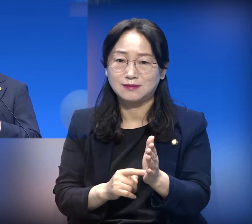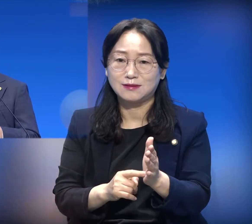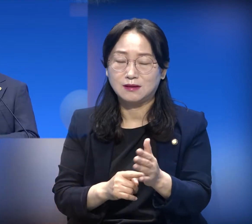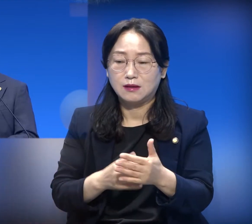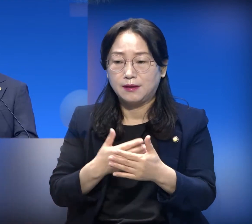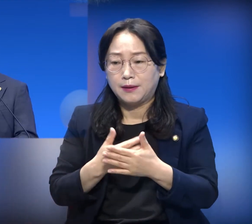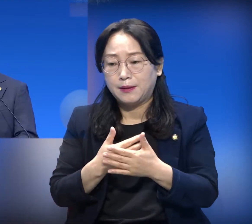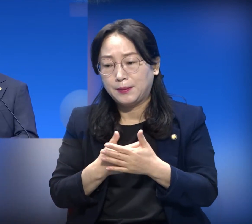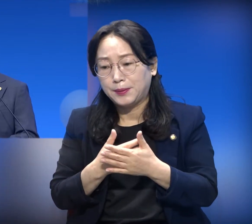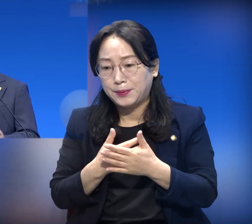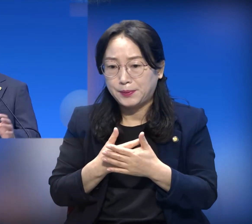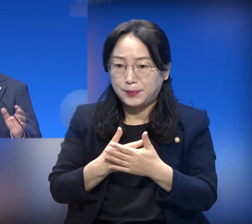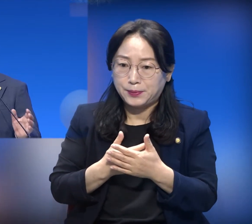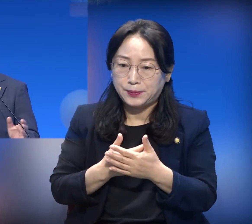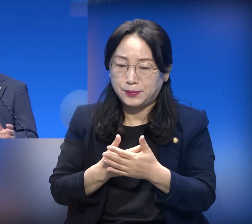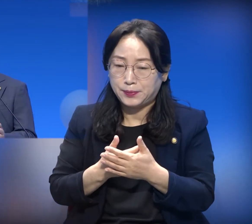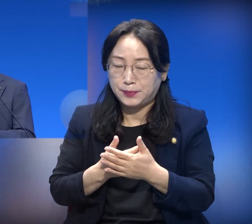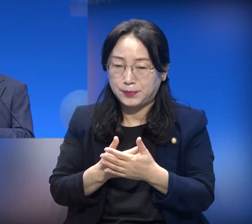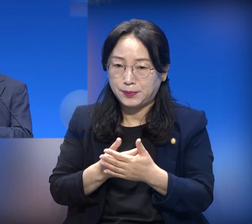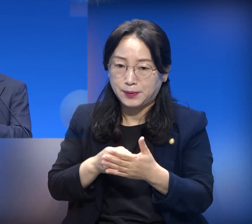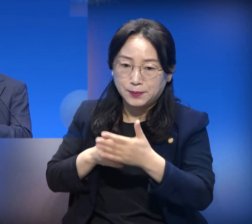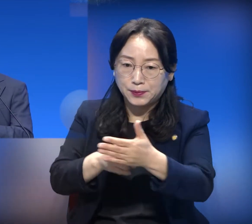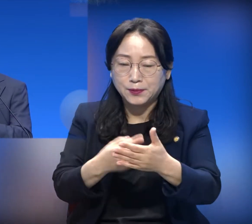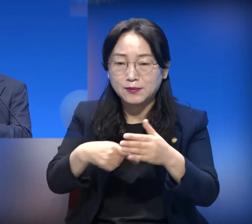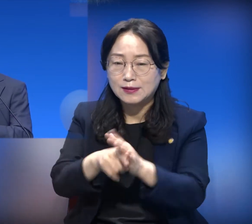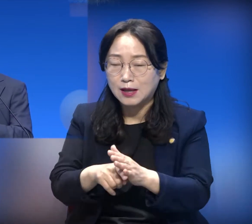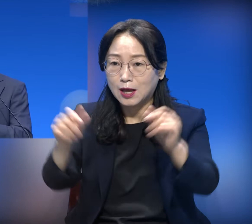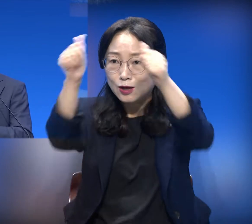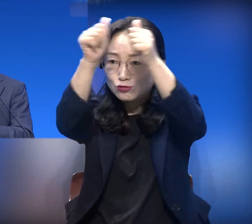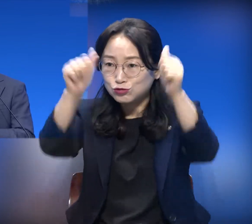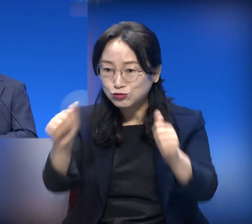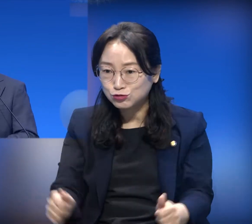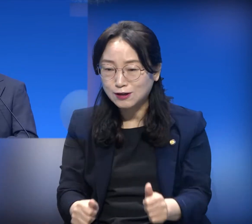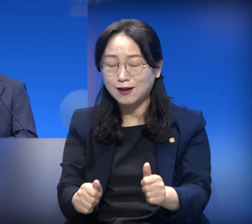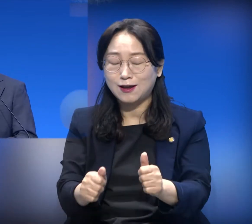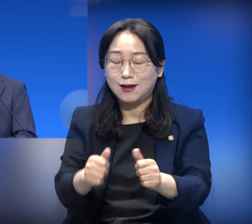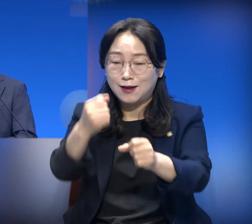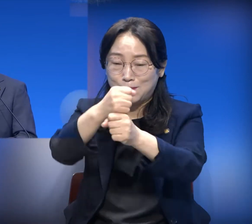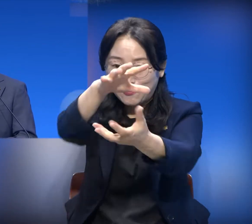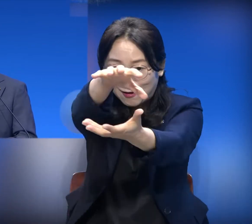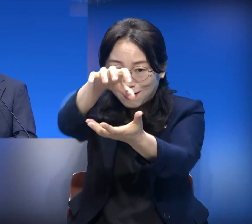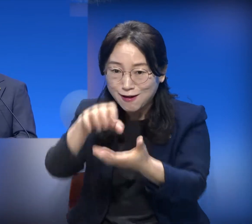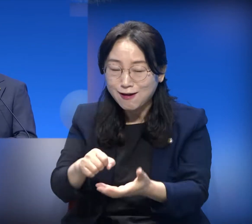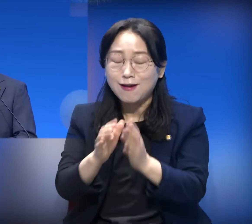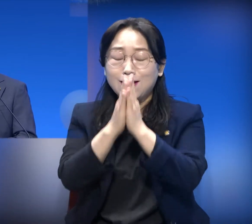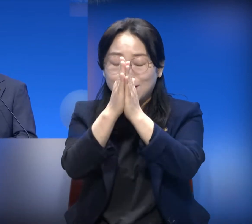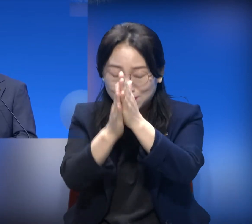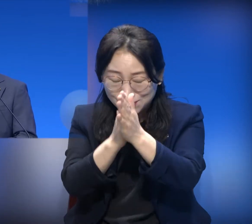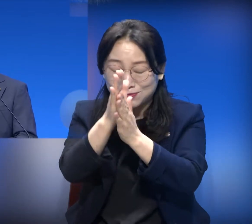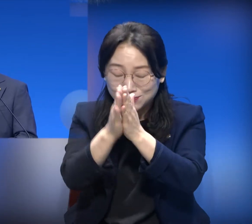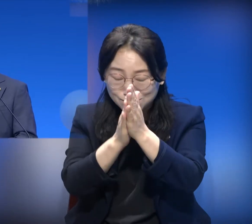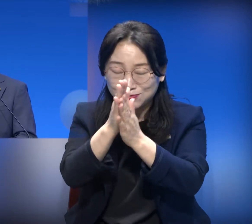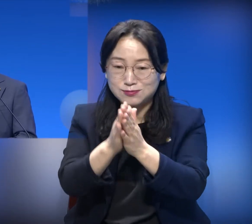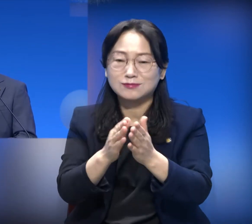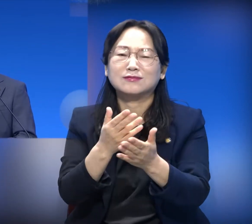불안을 이기기 위해서 우상을 만들어 놓고 우상 앞에 복을 달라고 빕니다.